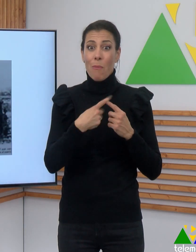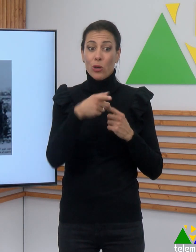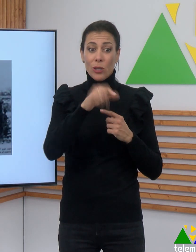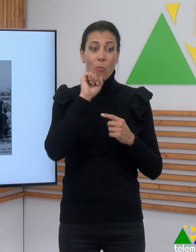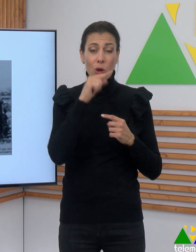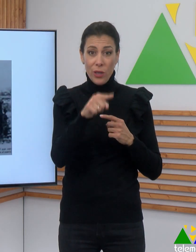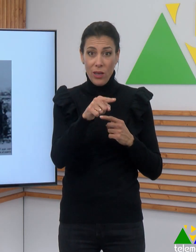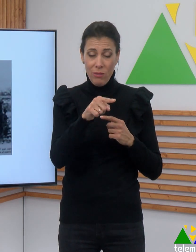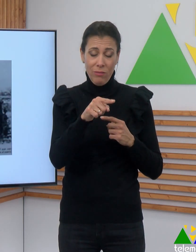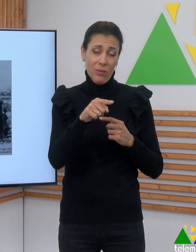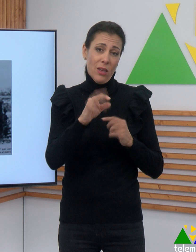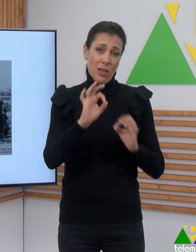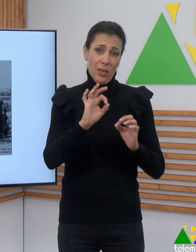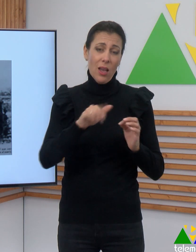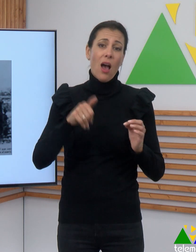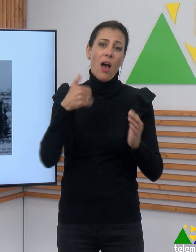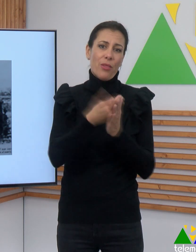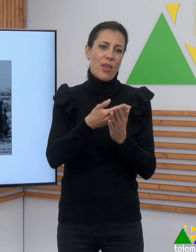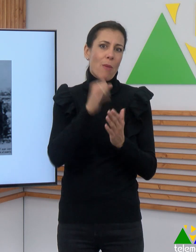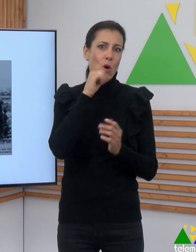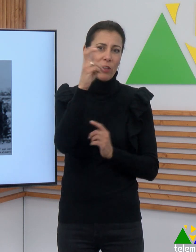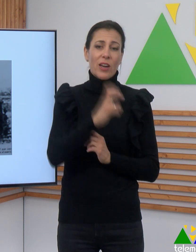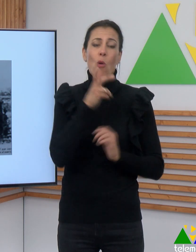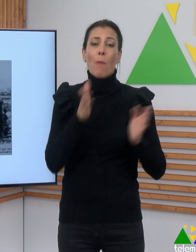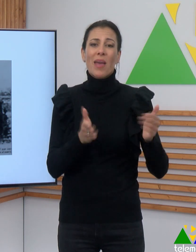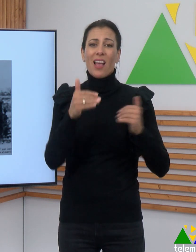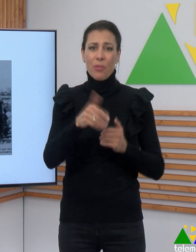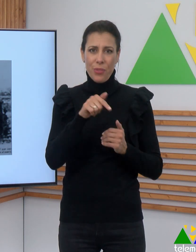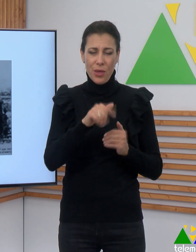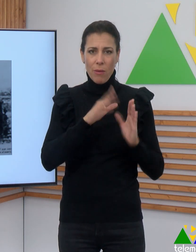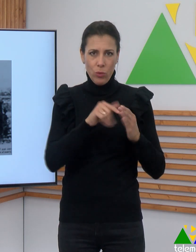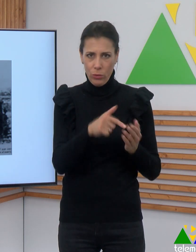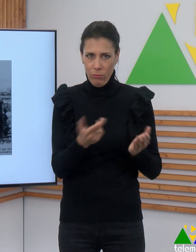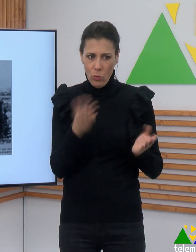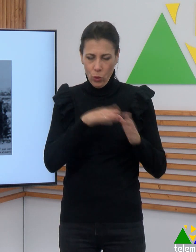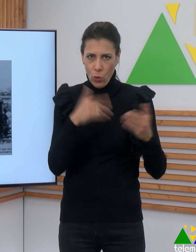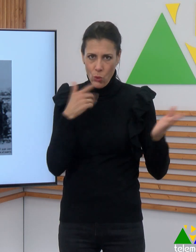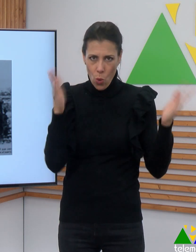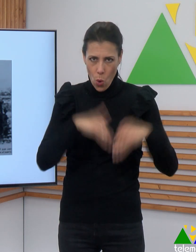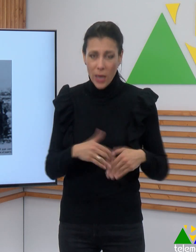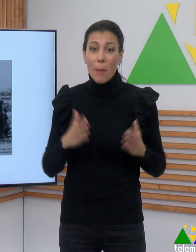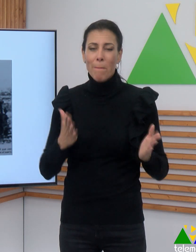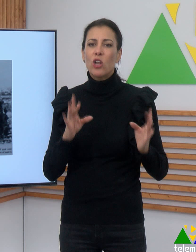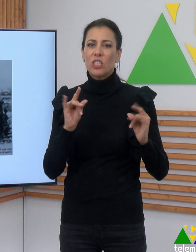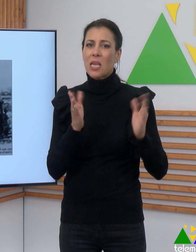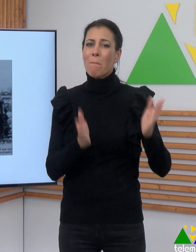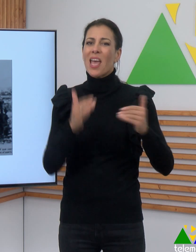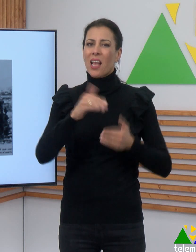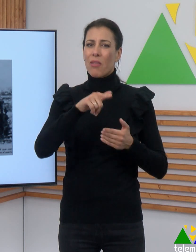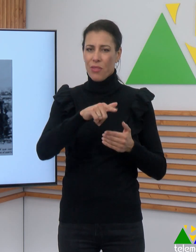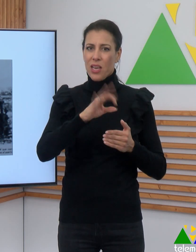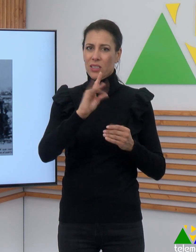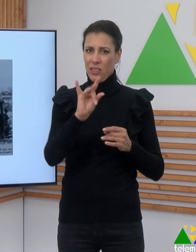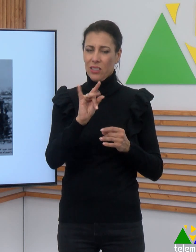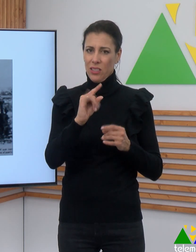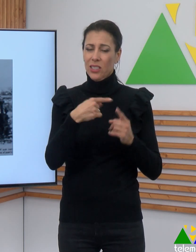Motril. Pues de las mercancías que llegaban a la playa, todavía no había puerto, evidentemente, pero las mercancías sí que se desembarcaban en mercancías